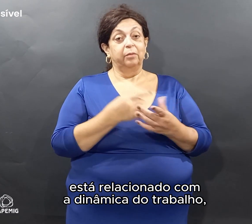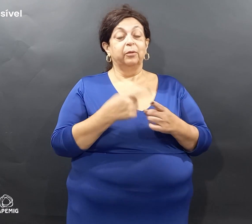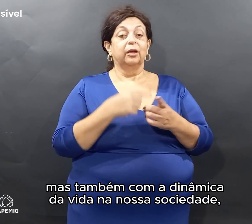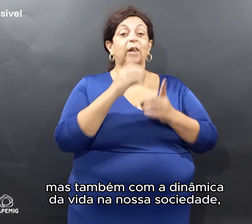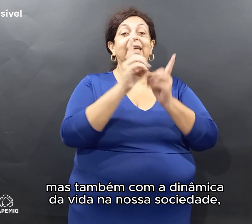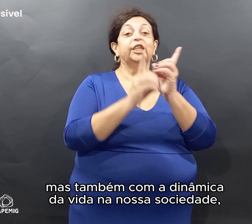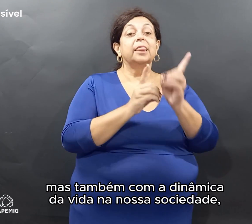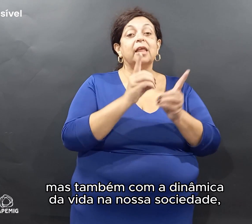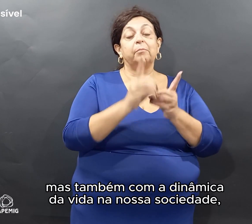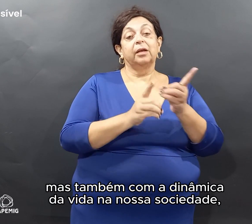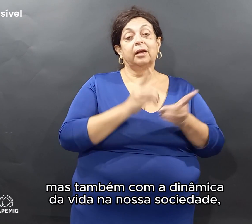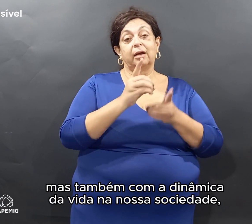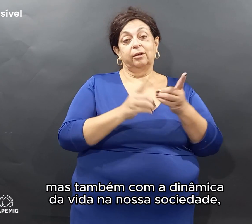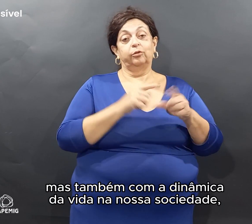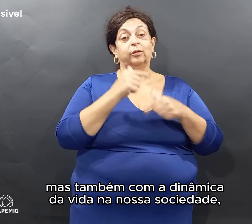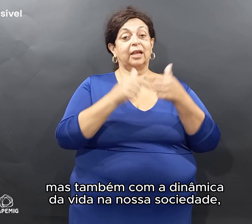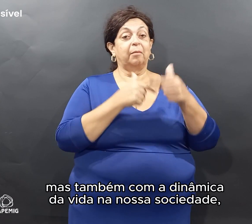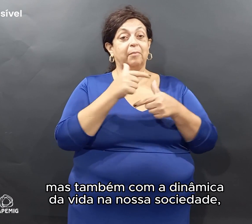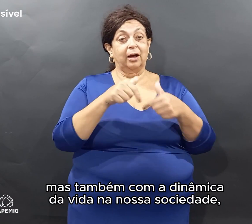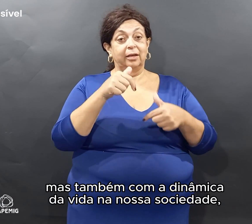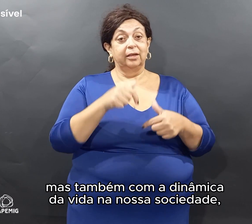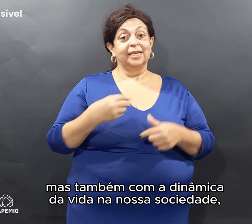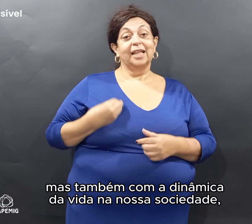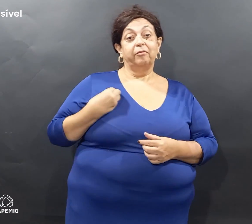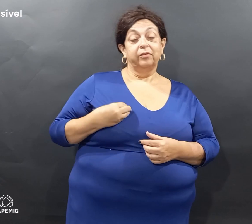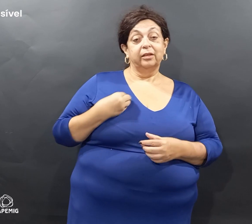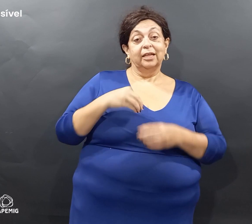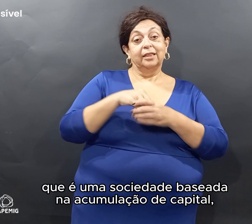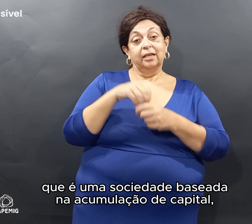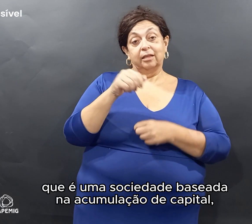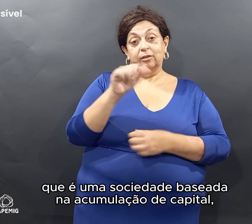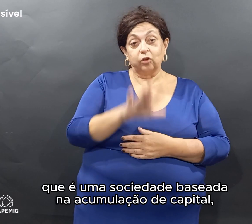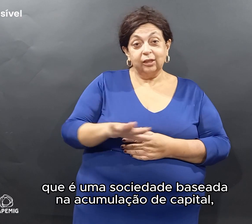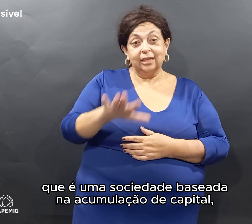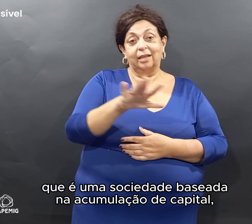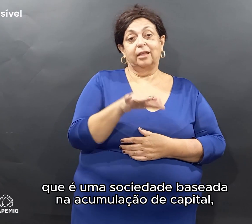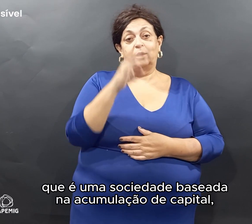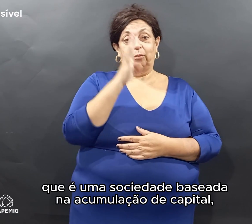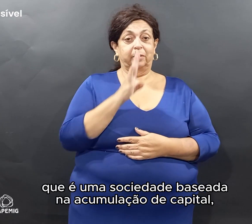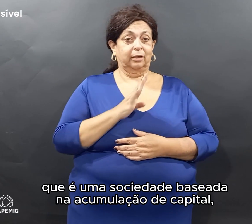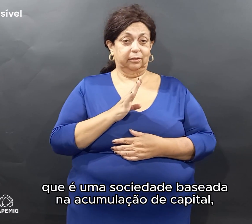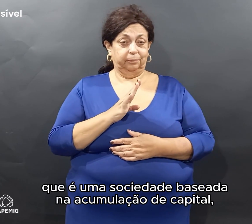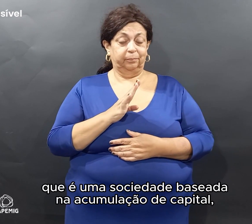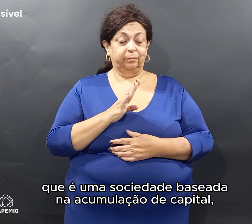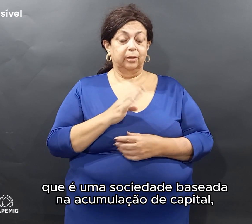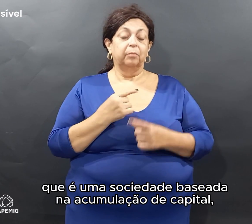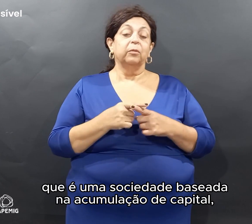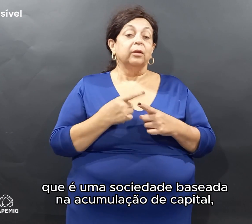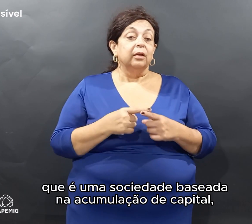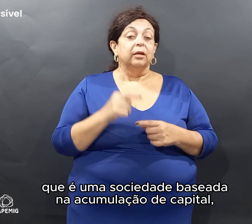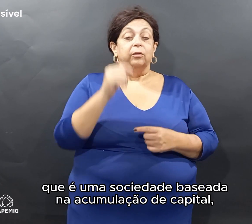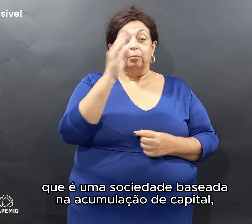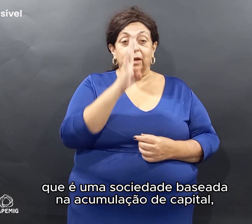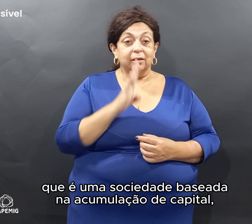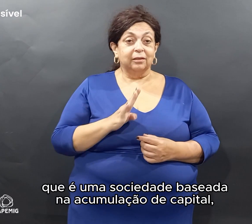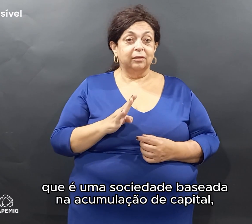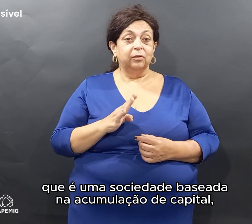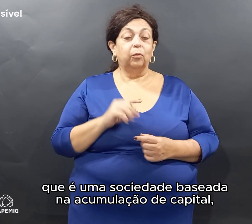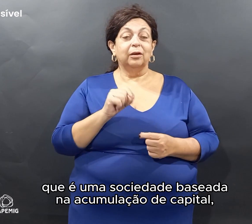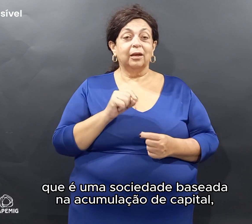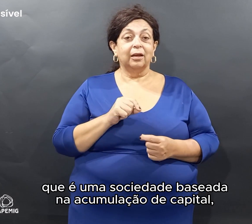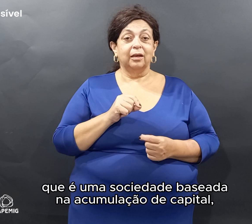do trabalho, mas também com a dinâmica da vida na nossa sociedade, que é uma sociedade baseada na